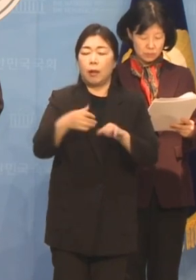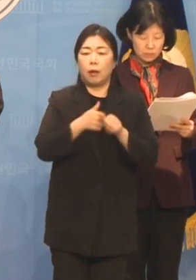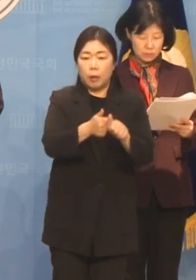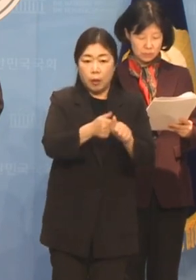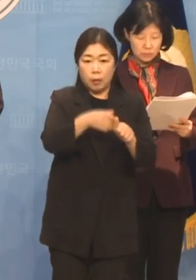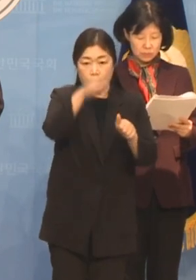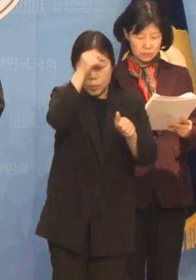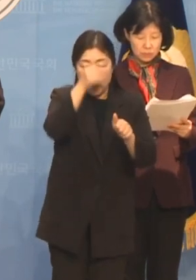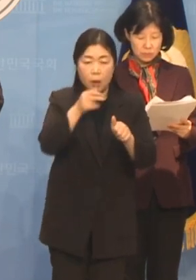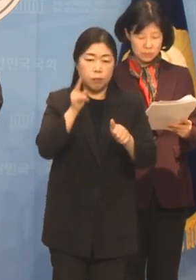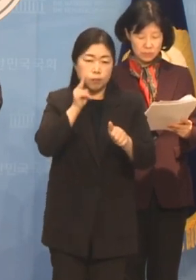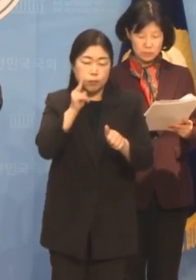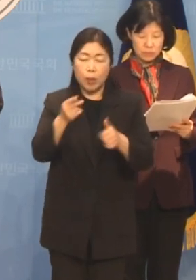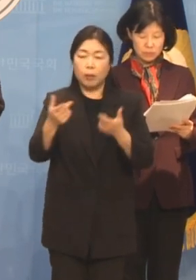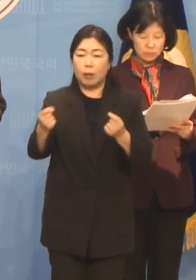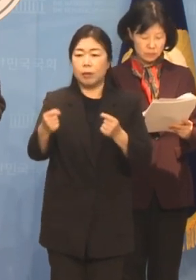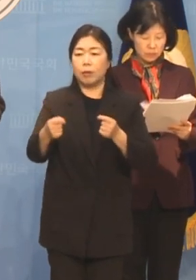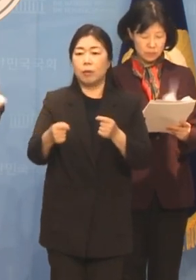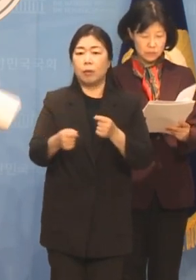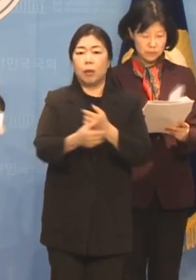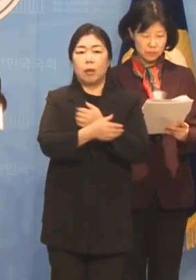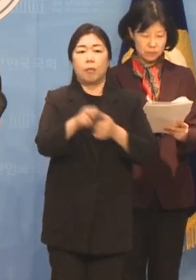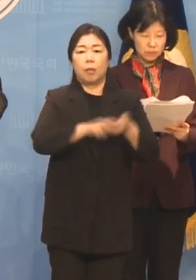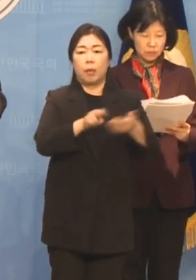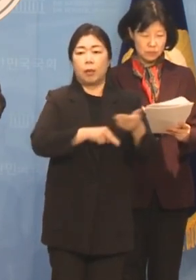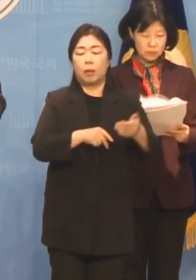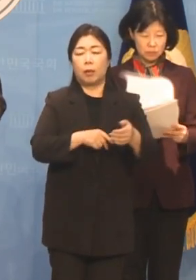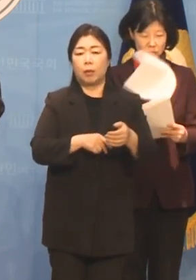기록할 것을 요구하며 상품을 판매하고 있었습니다.